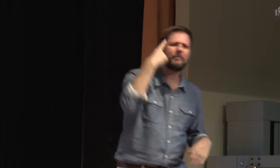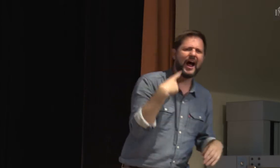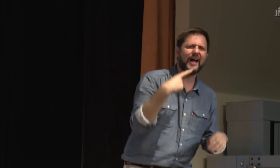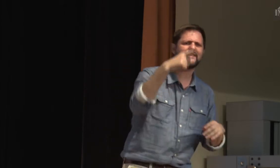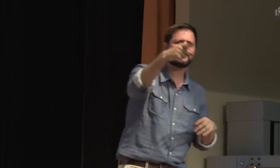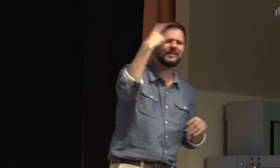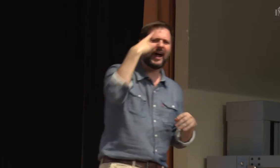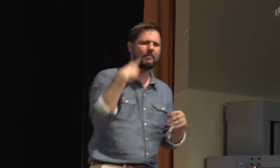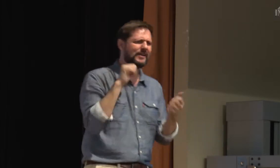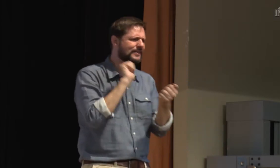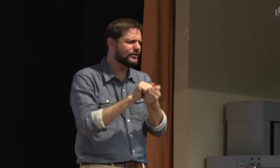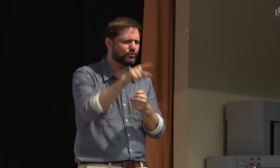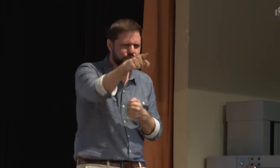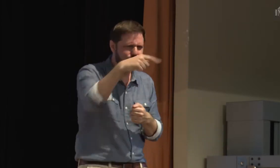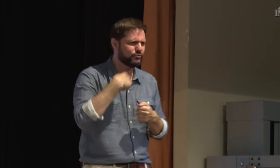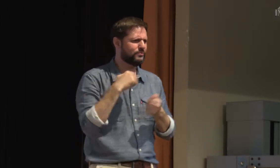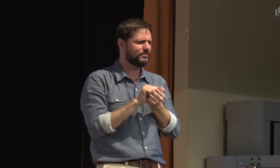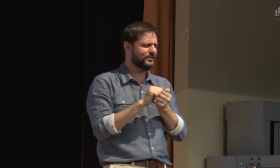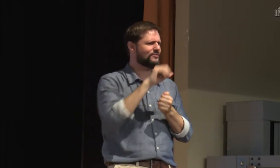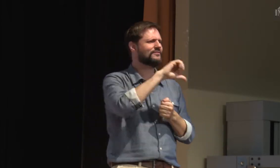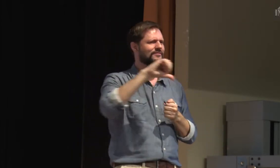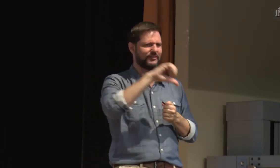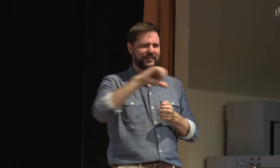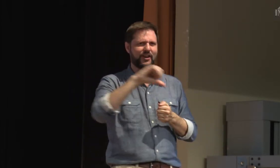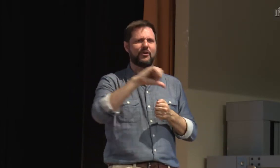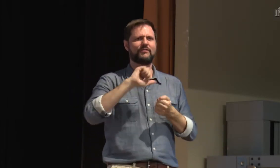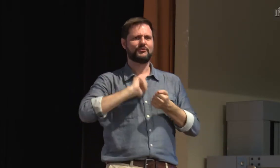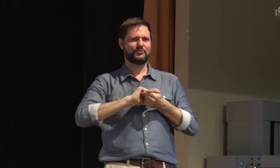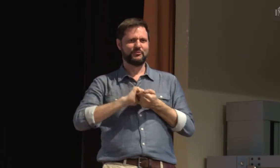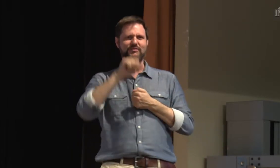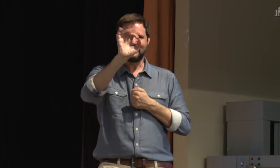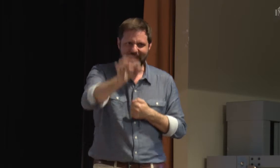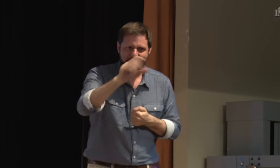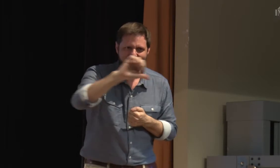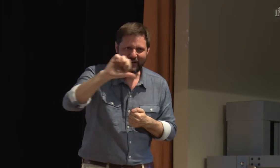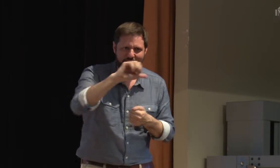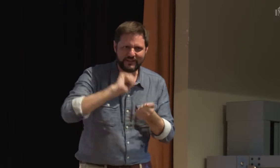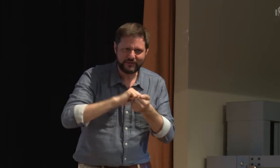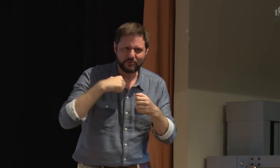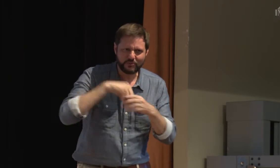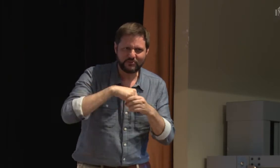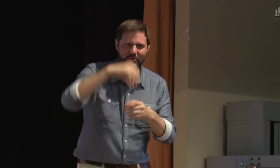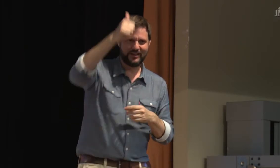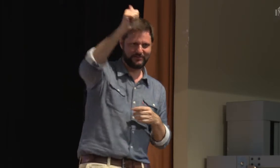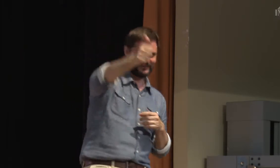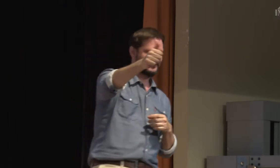isso. Então, a Márcia estava juntamente com a gente em 1999, não é isso, Márcia?